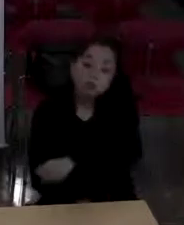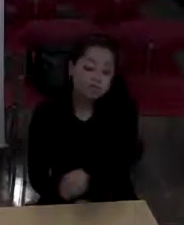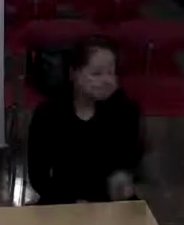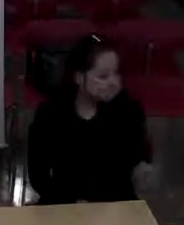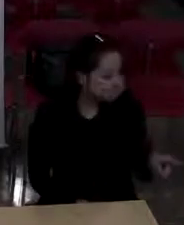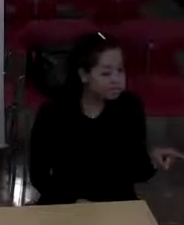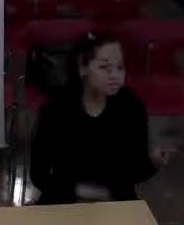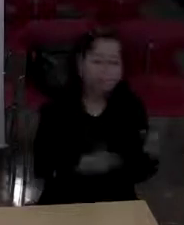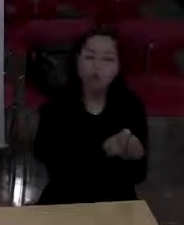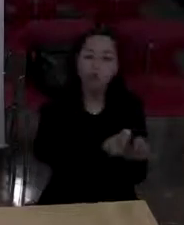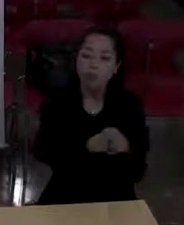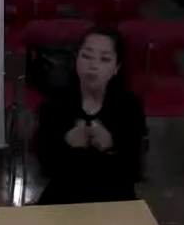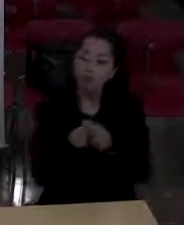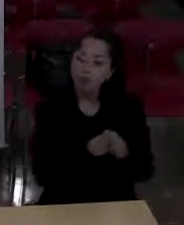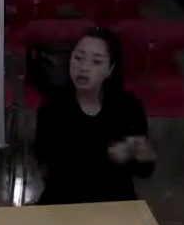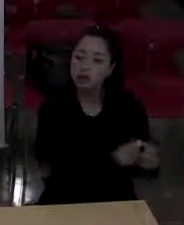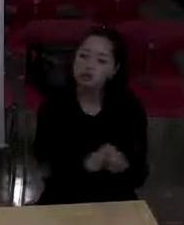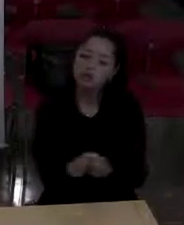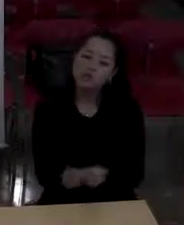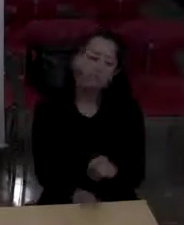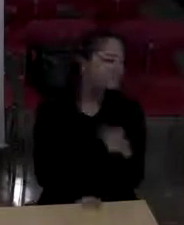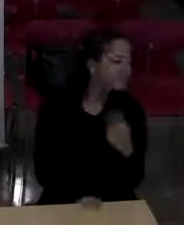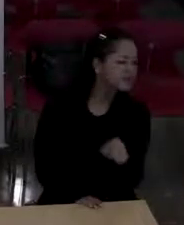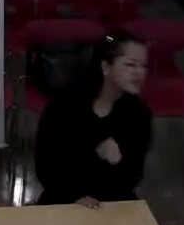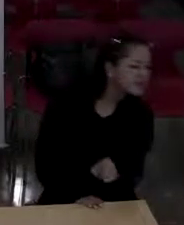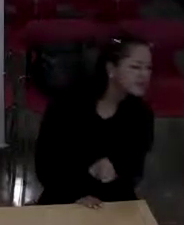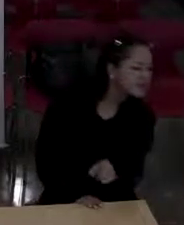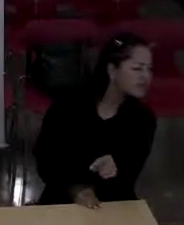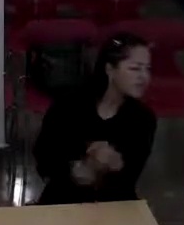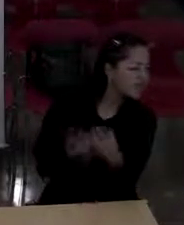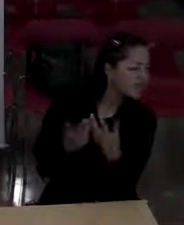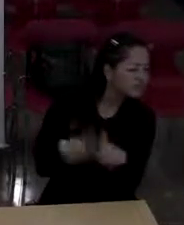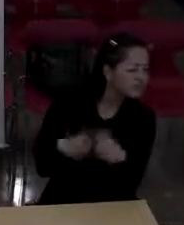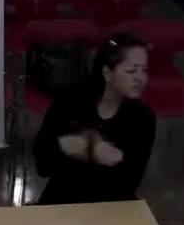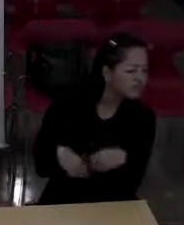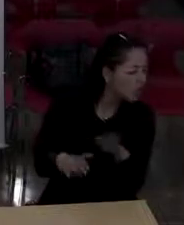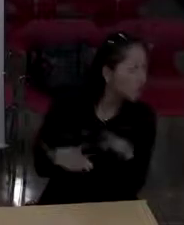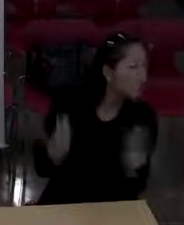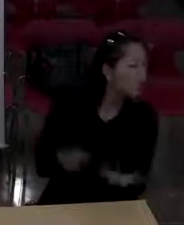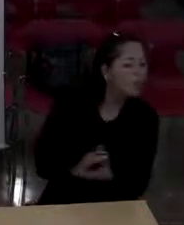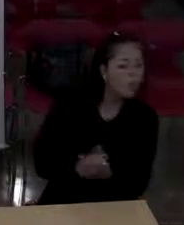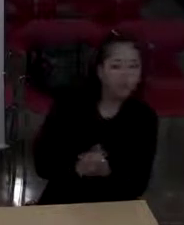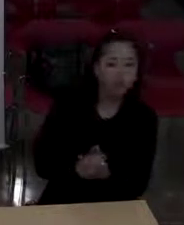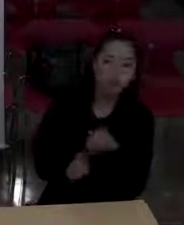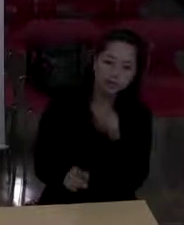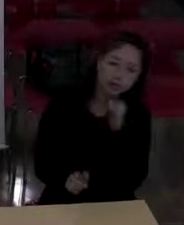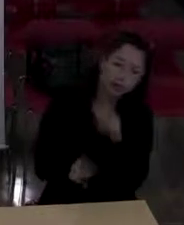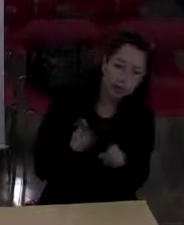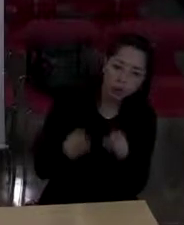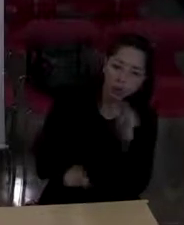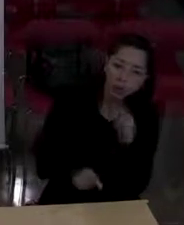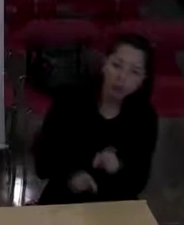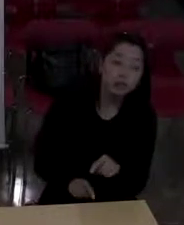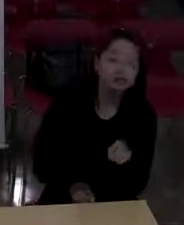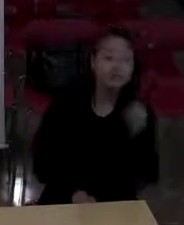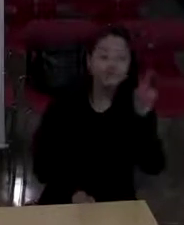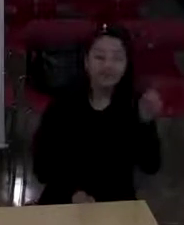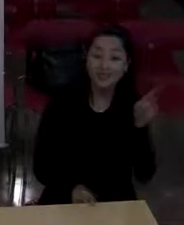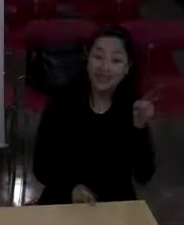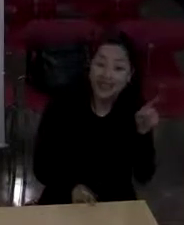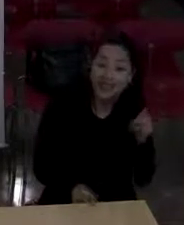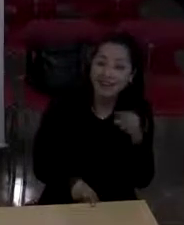preguntan cómo funcionan las cosas. De pronto pues esta coincide con con la edad de los por qué, porque los niños son muy curiosos